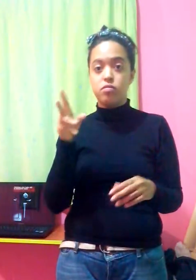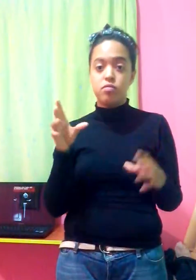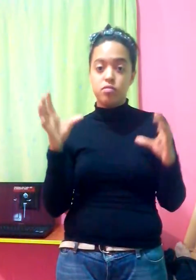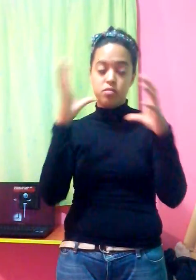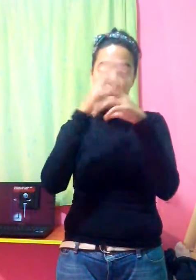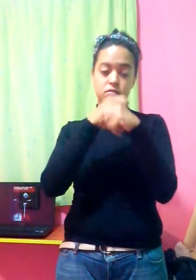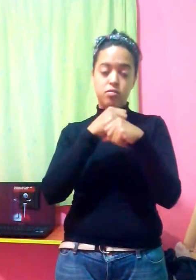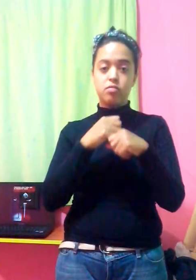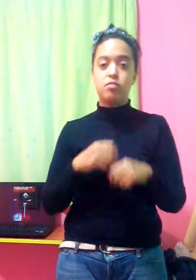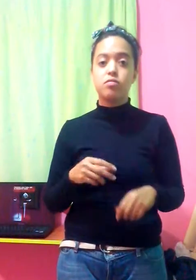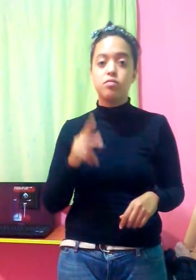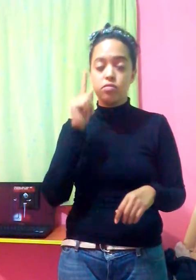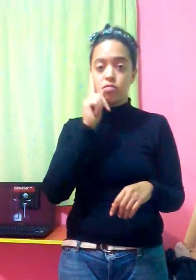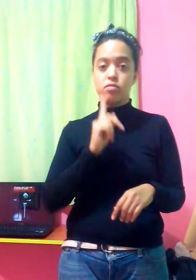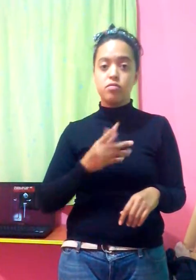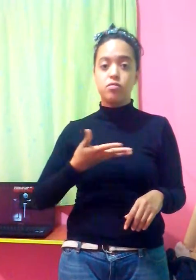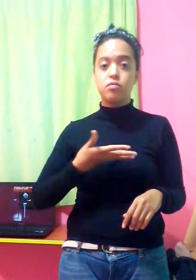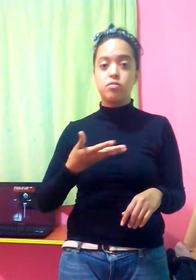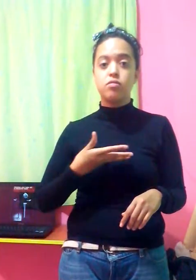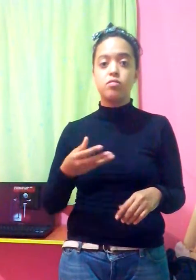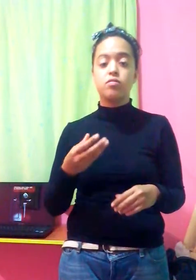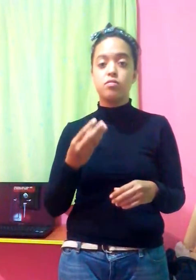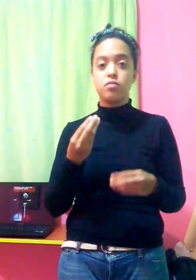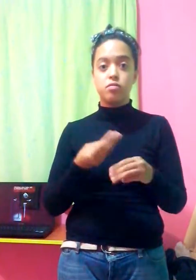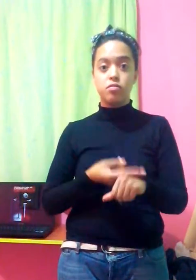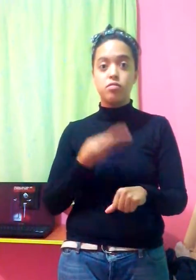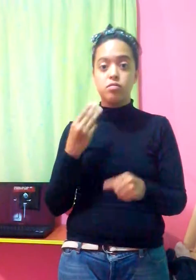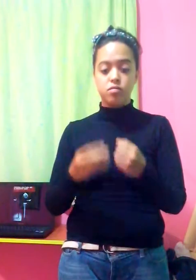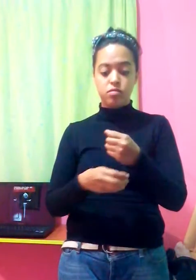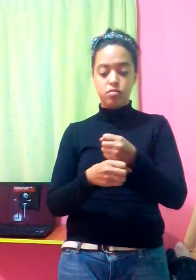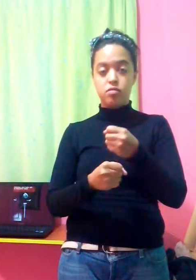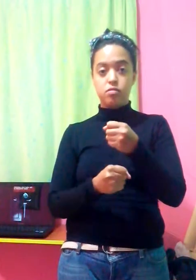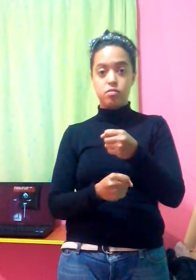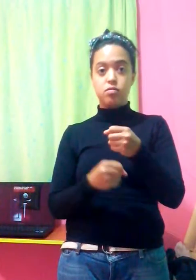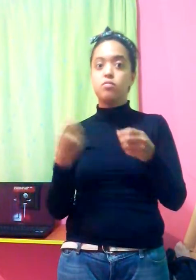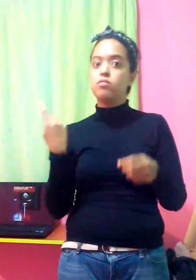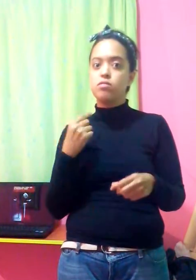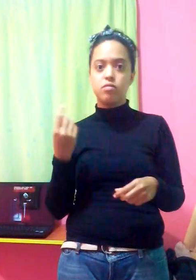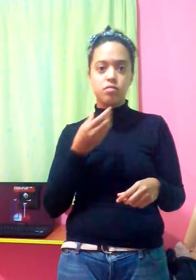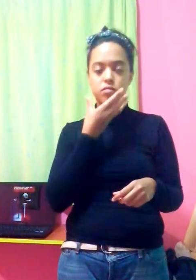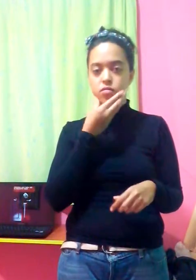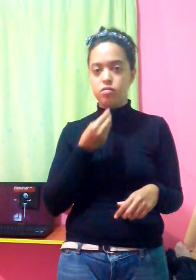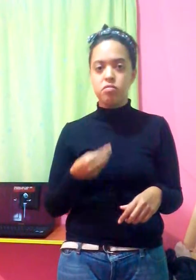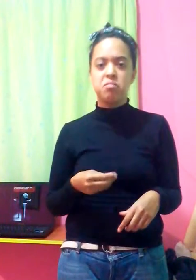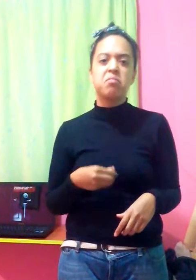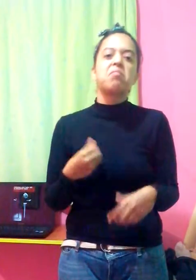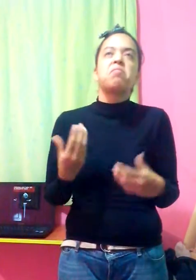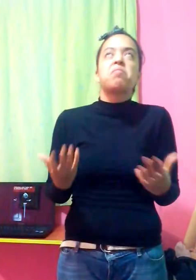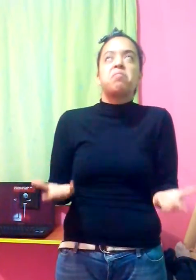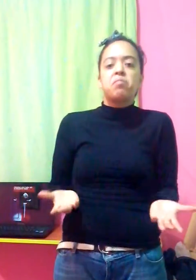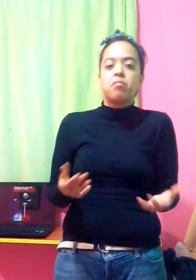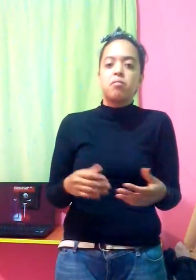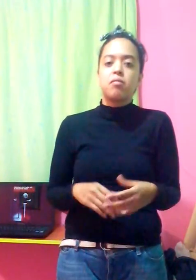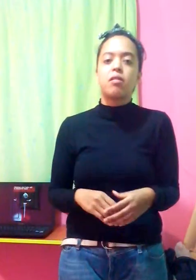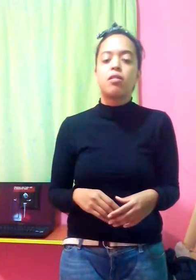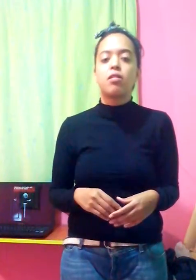investigaciones, mayor cantidad de conos que el hombre. Y usted me dice, ¿y eso qué? Pues si los conos son los que le ayudan a ver detalles, esa es la